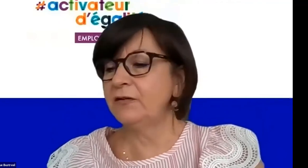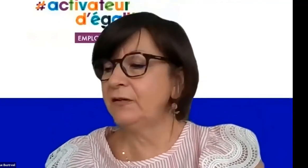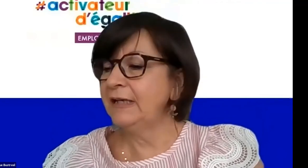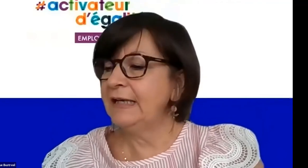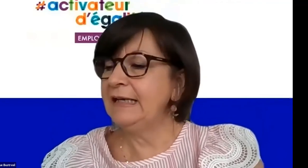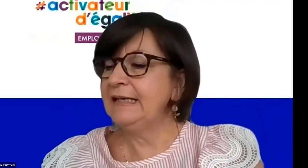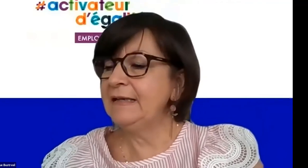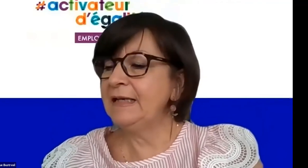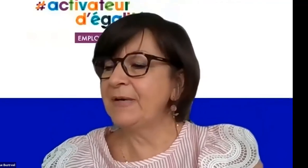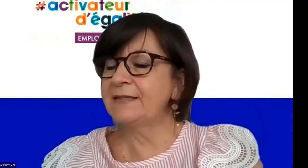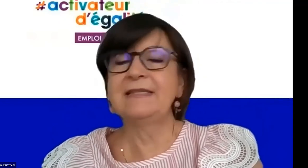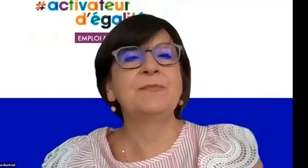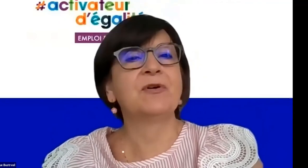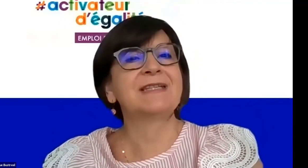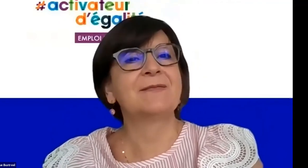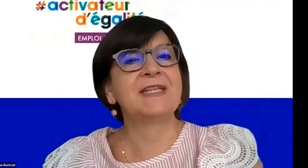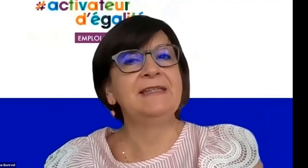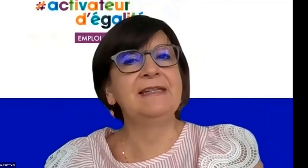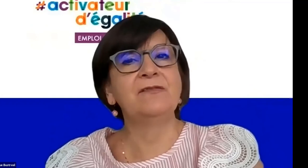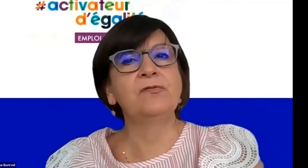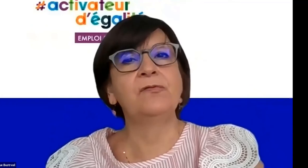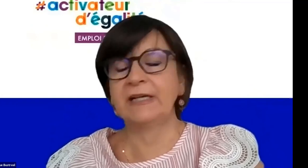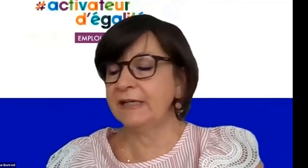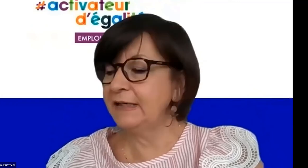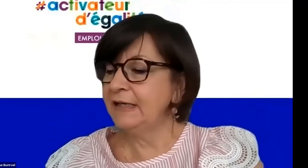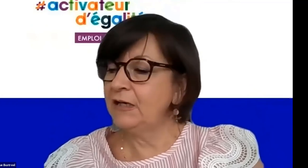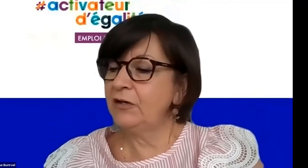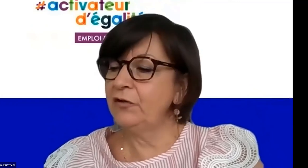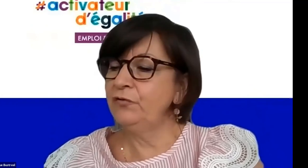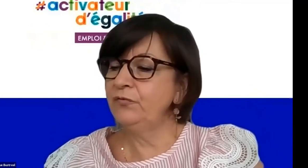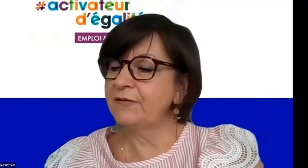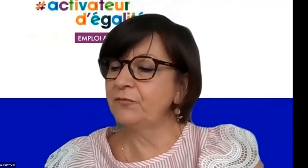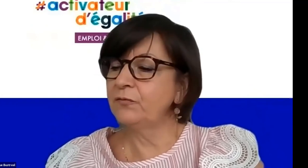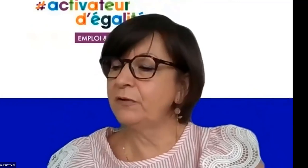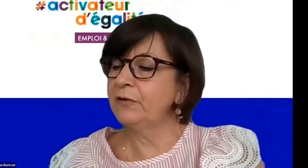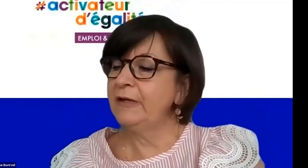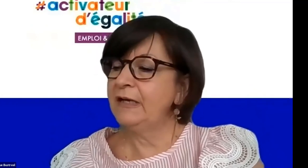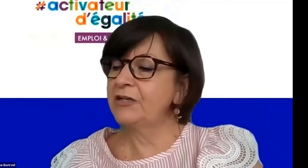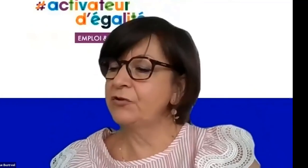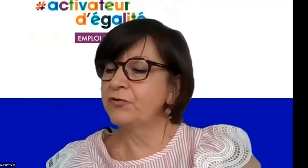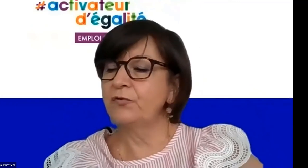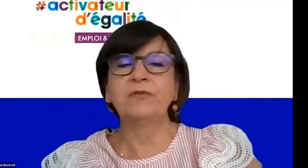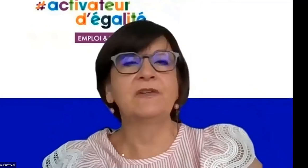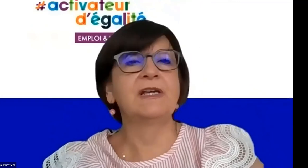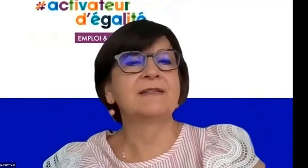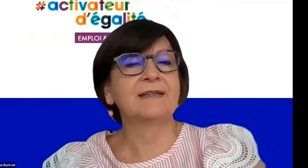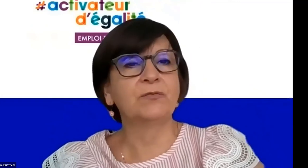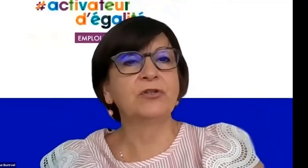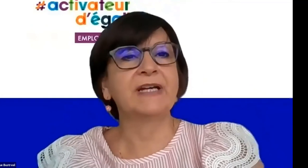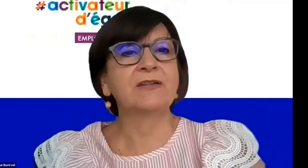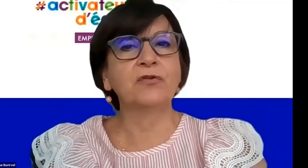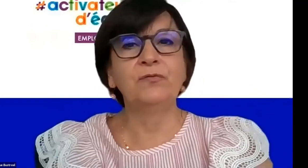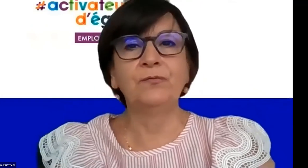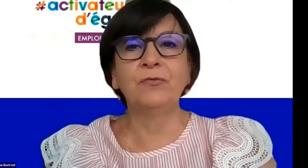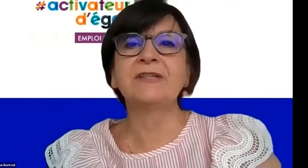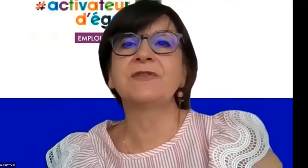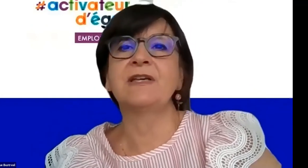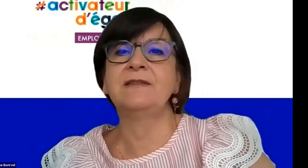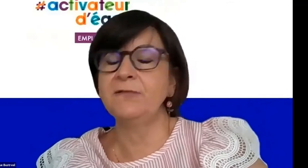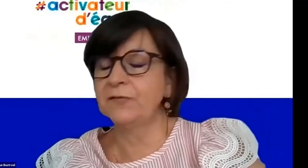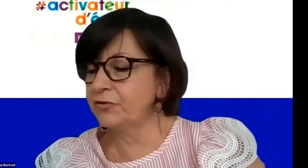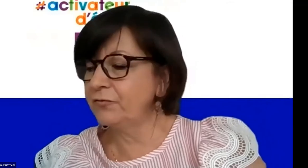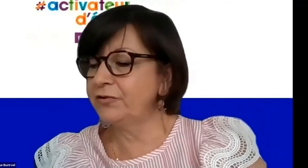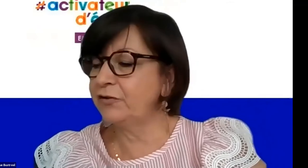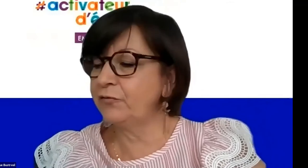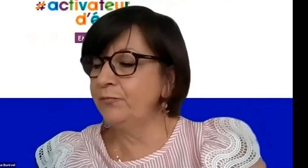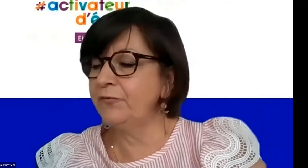Parmi les participants à cette matinée, vous le verrez, nous avons la chance de compter un certain nombre d'acteurs du monde